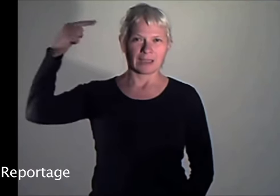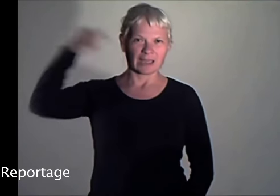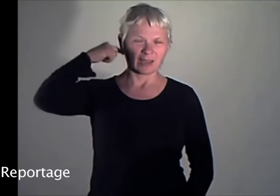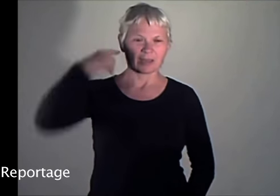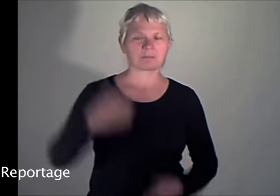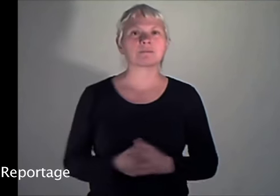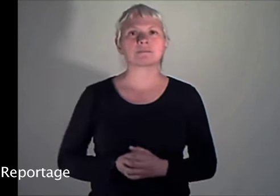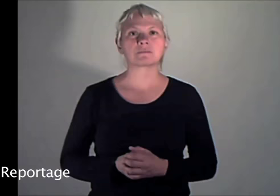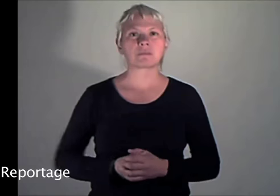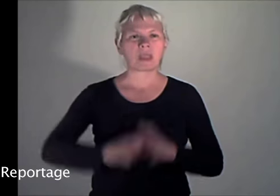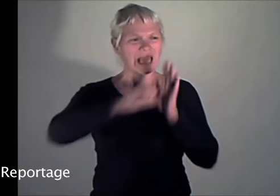une identité française. Non, c'est pas ça.